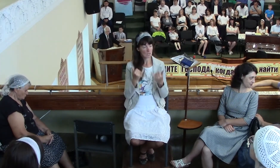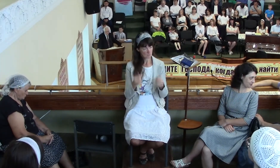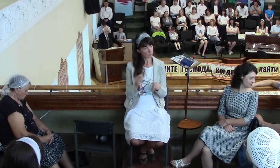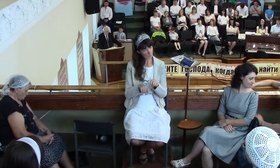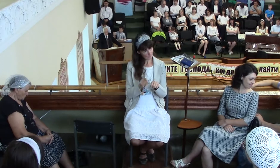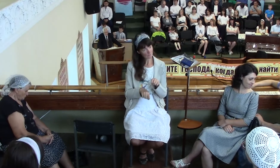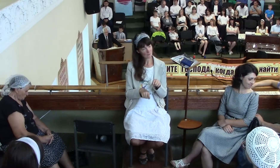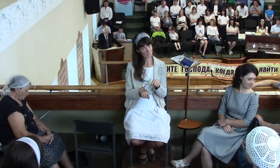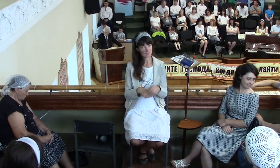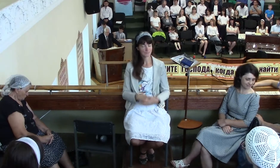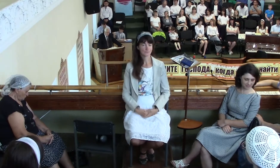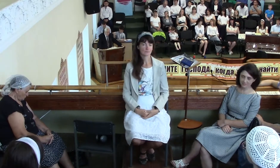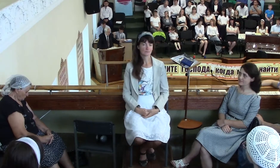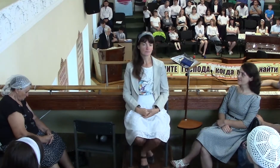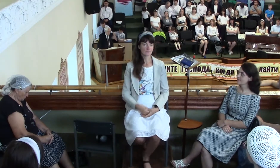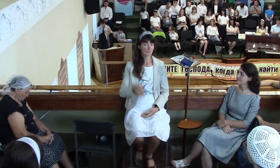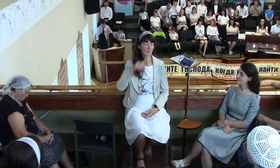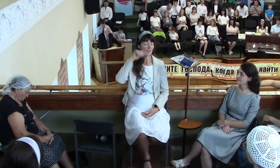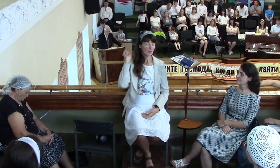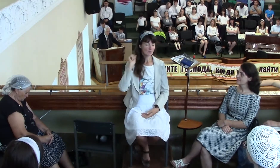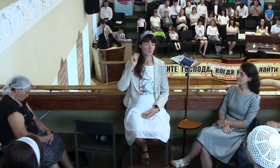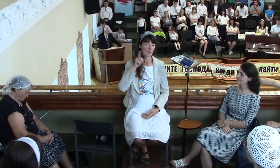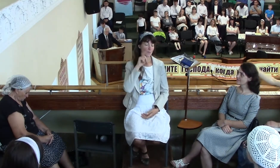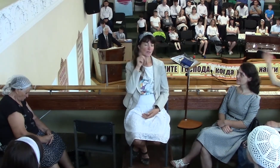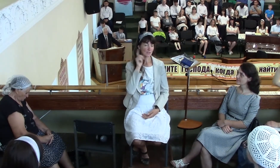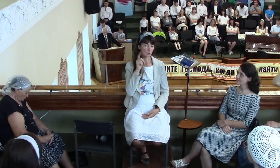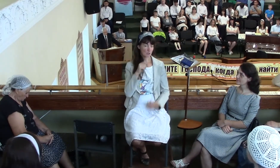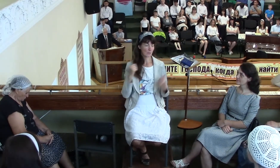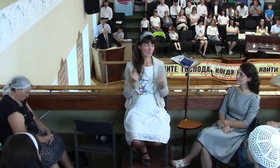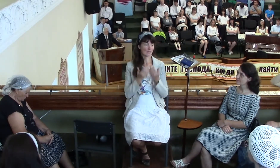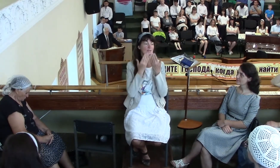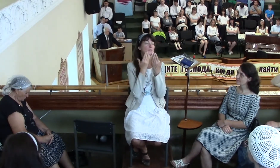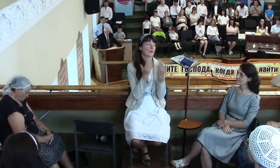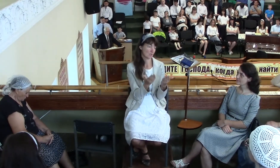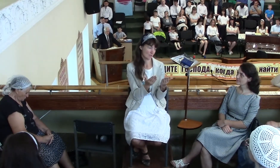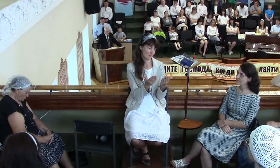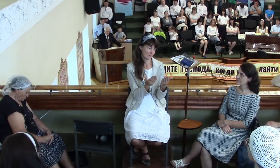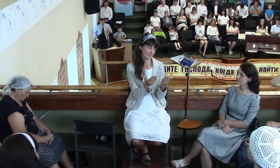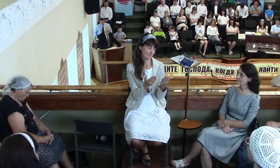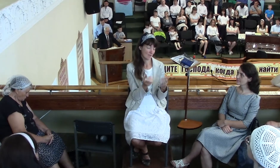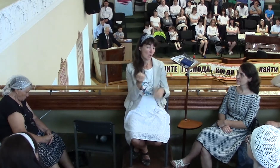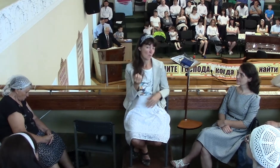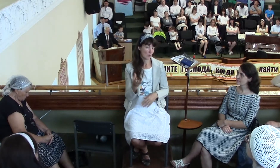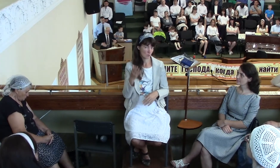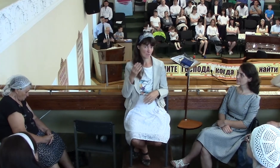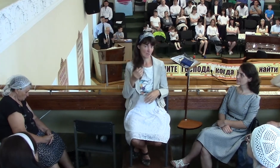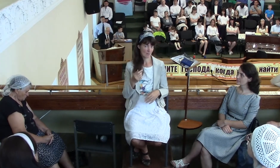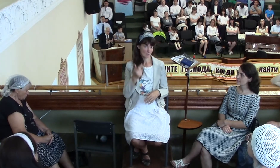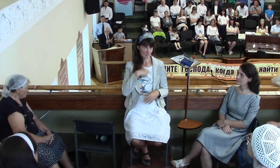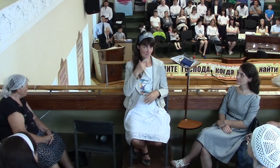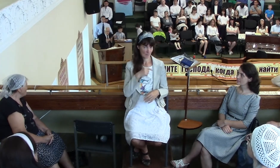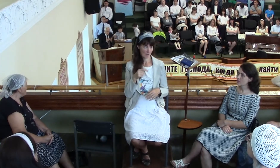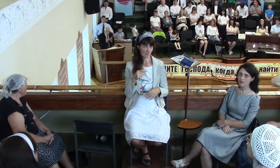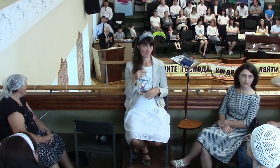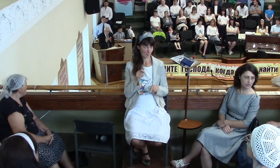Вчера молодежи я задавал вопрос, был вопрос, я отвечал на вопрос, я сказал, очень просто проверить себя. Когда